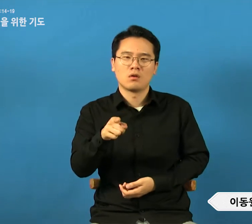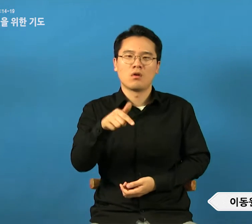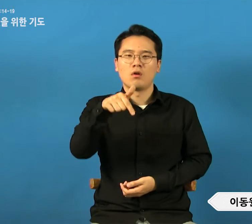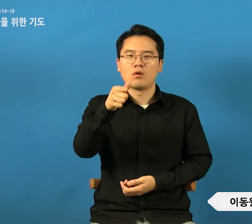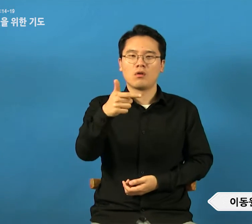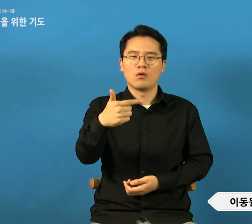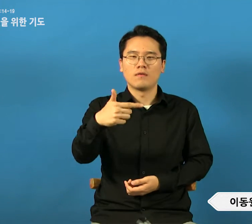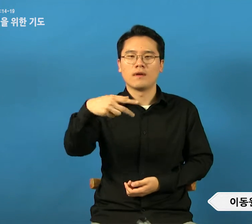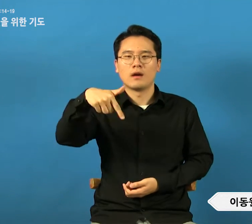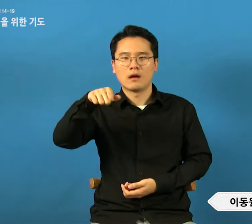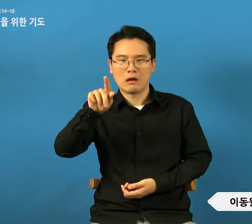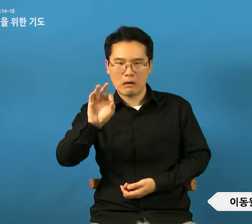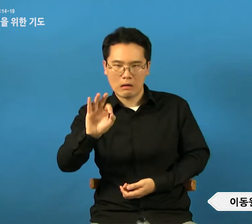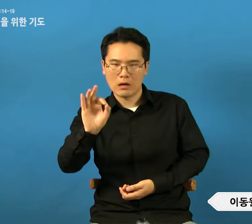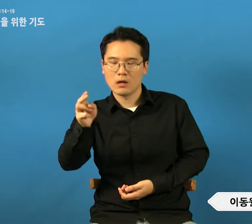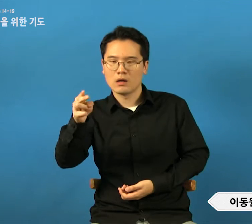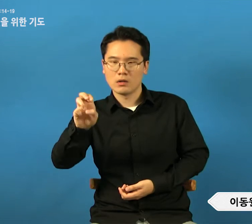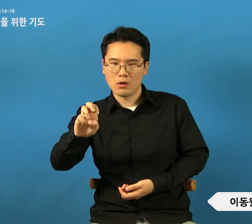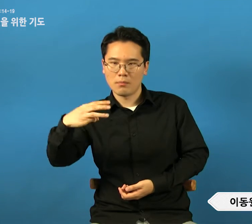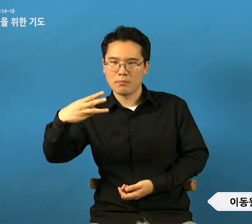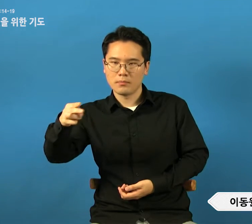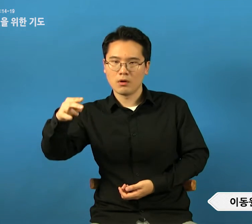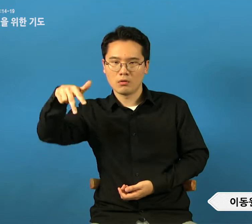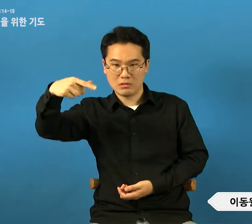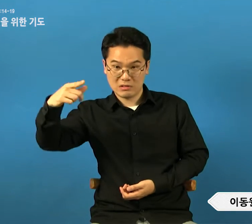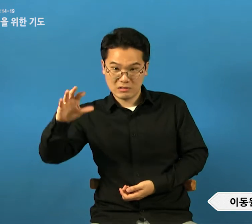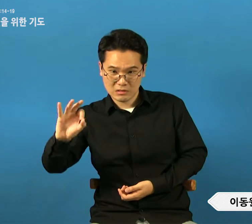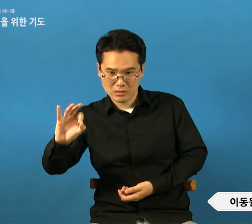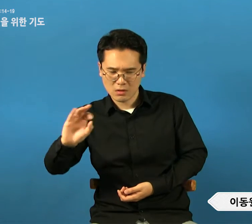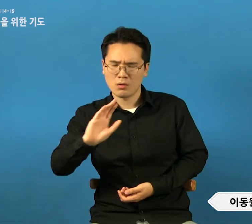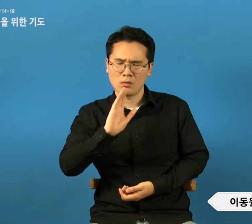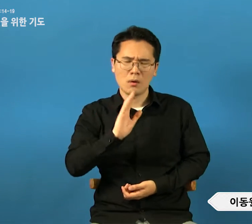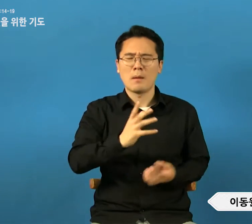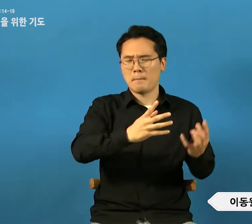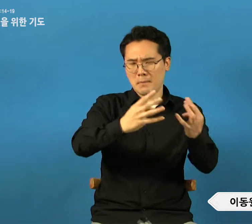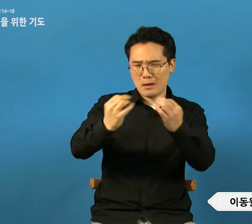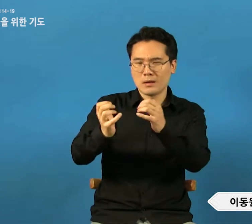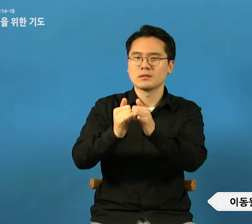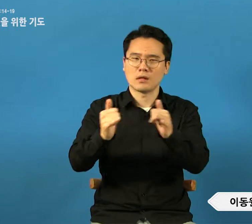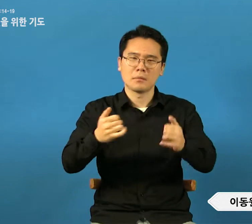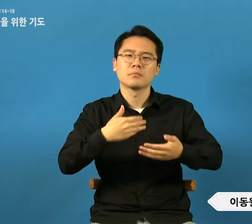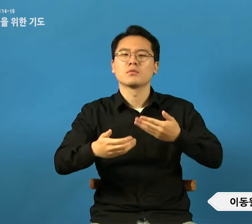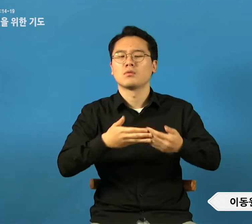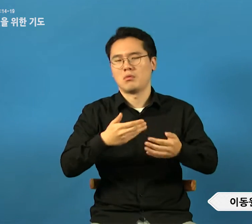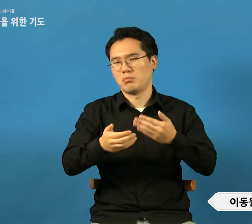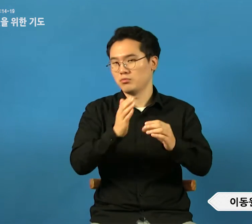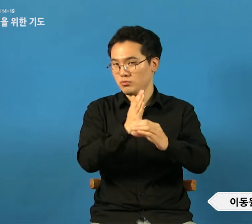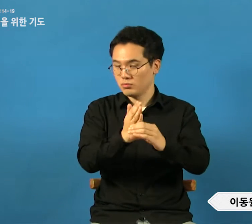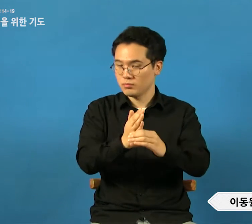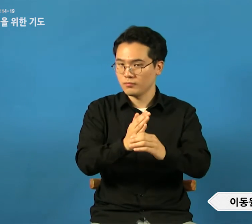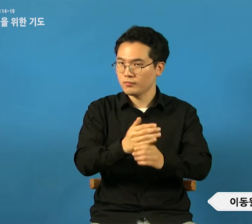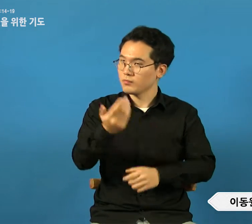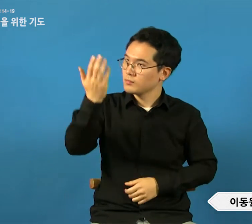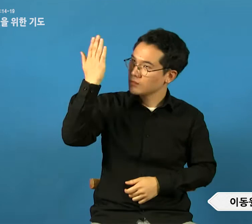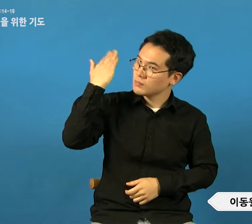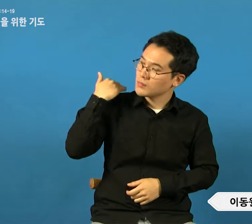건강염려증이라는 병은 실제로 많은 사람들이 겪고 있는 질병으로 알려져 있습니다. 지난 한 해